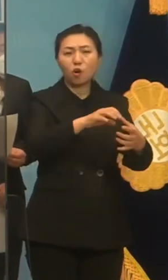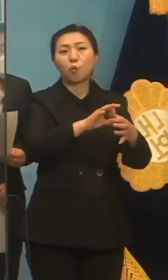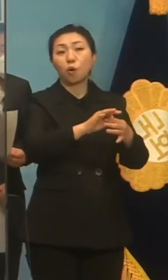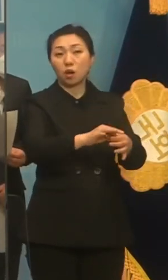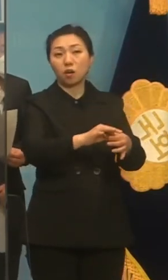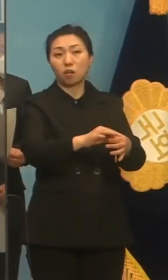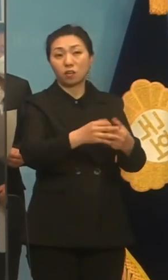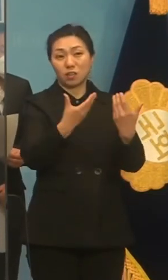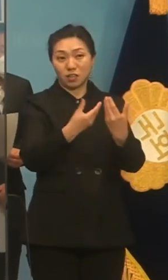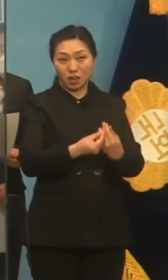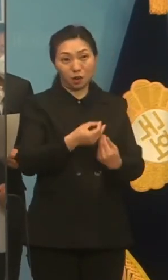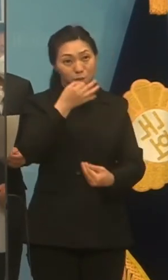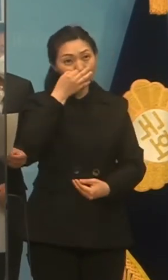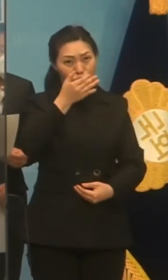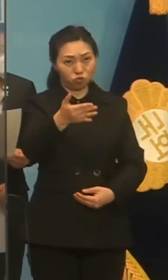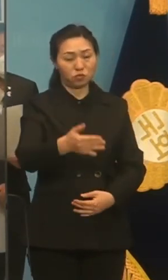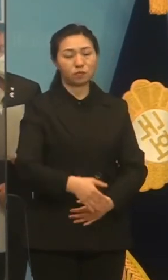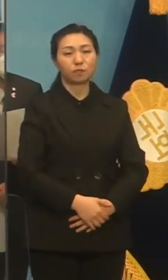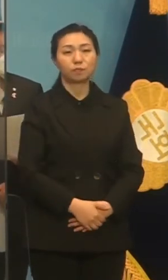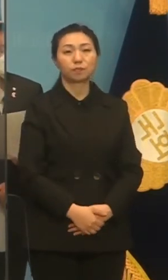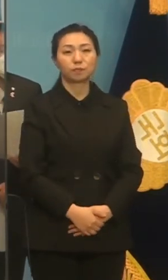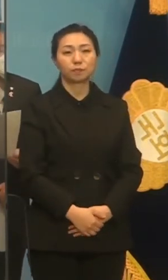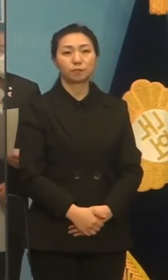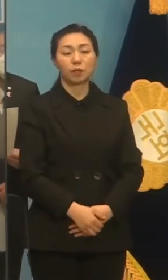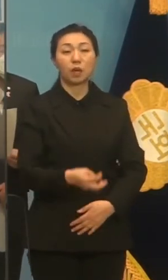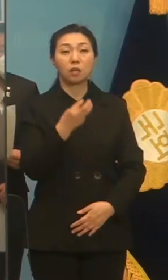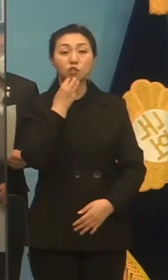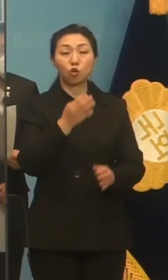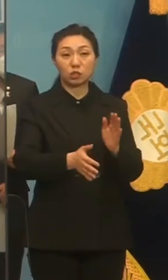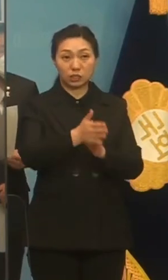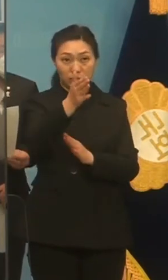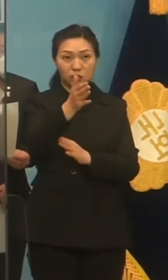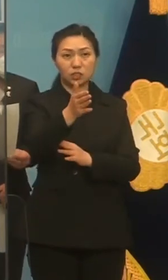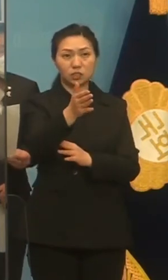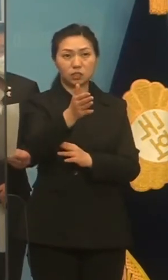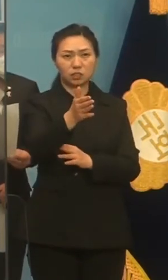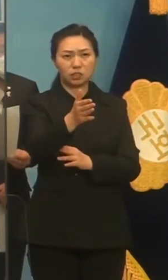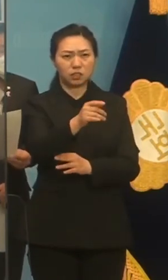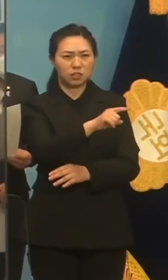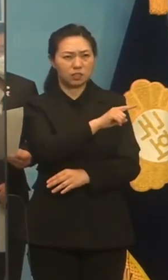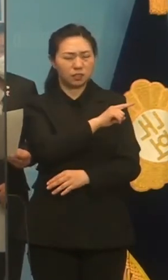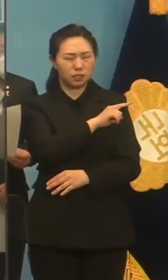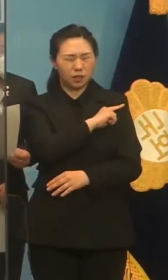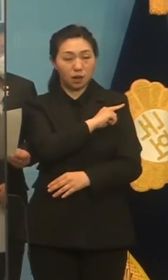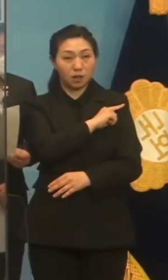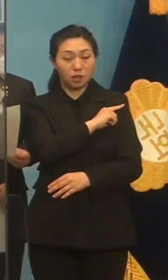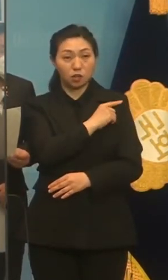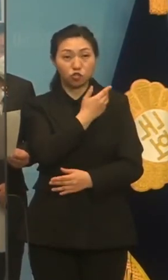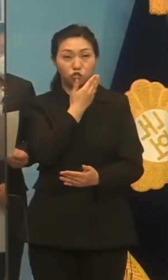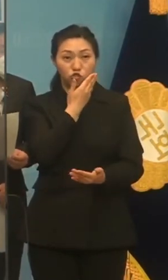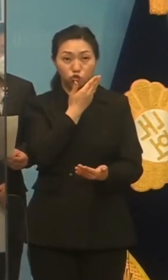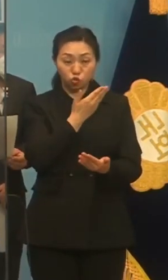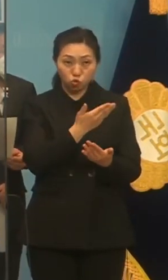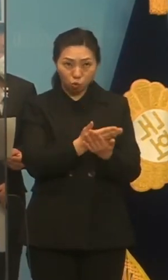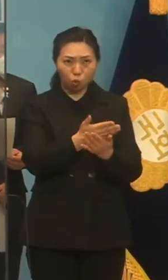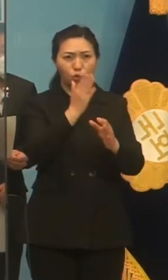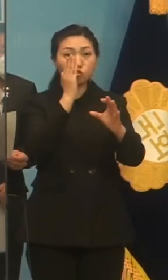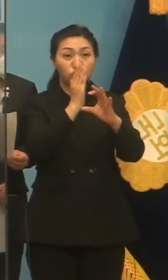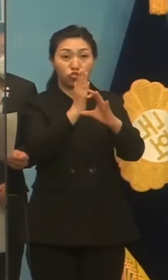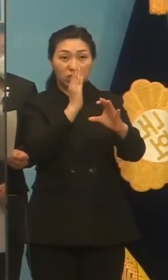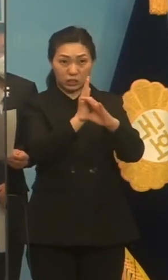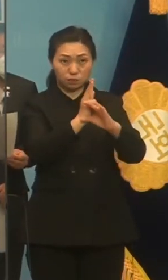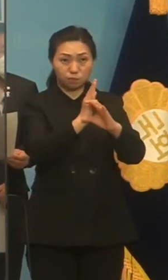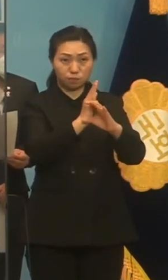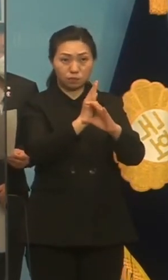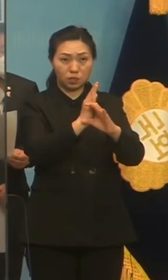되게 됩니다 쏘 시에 가장 추출이 화난거